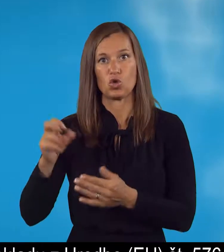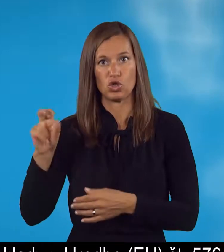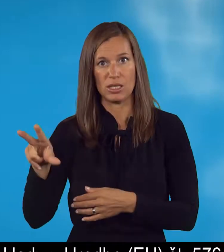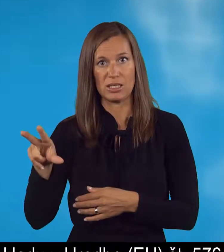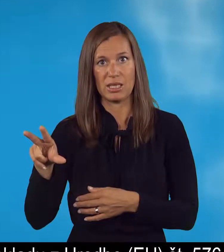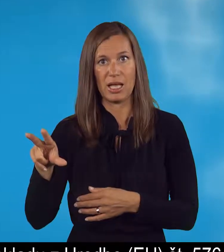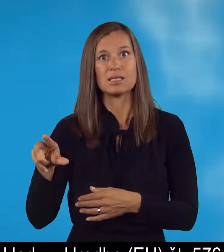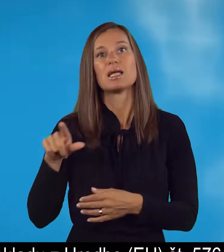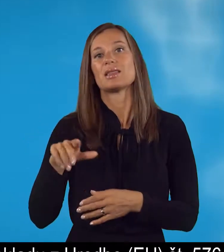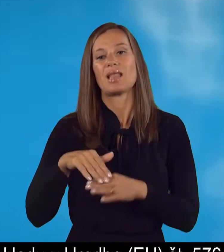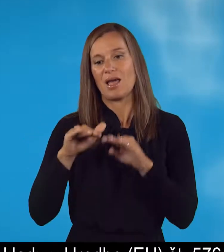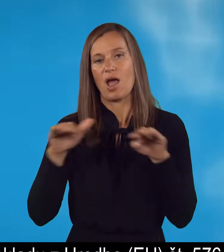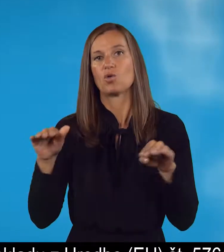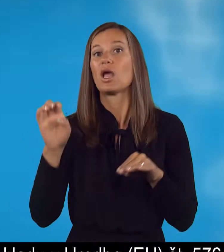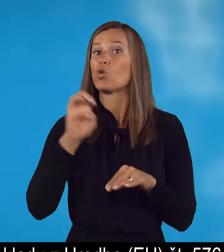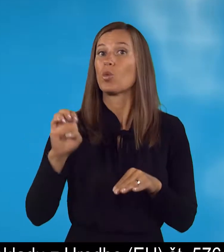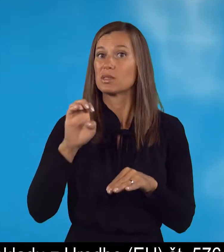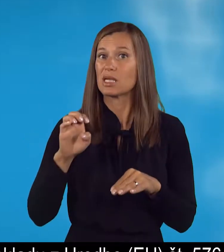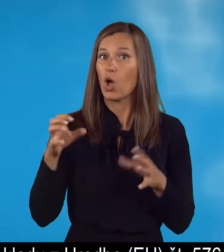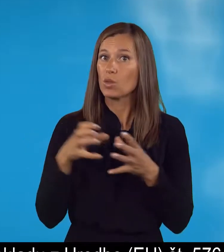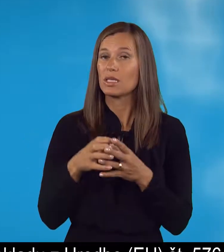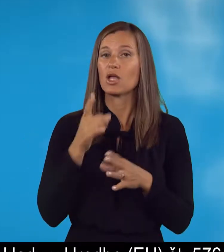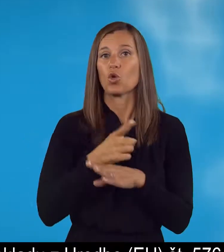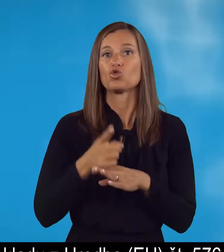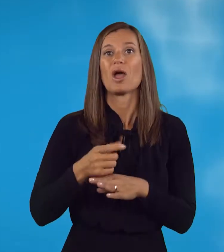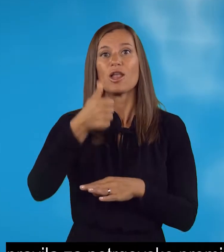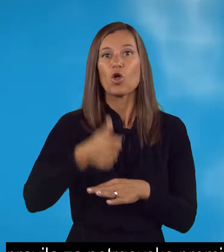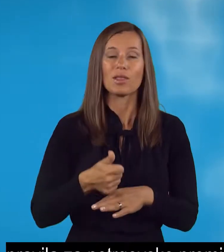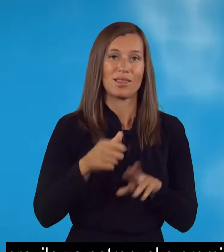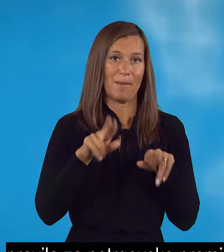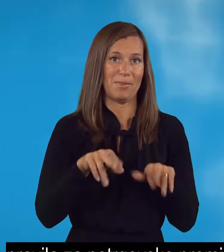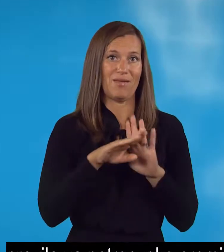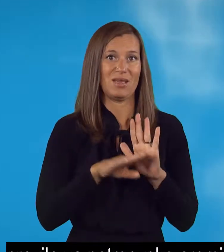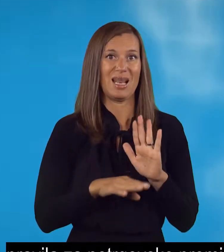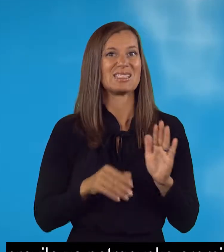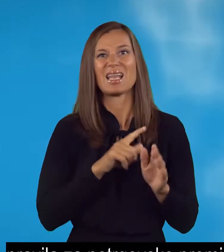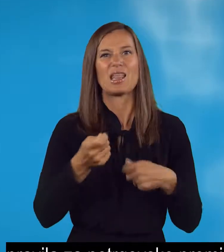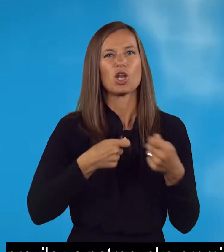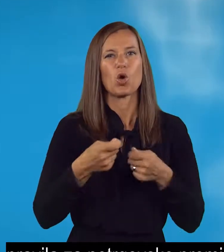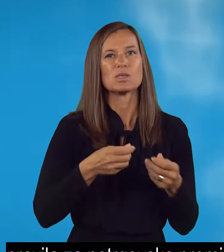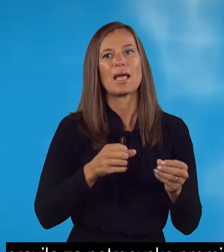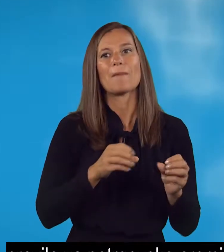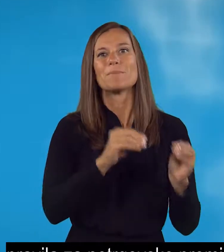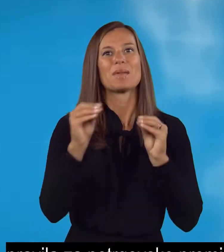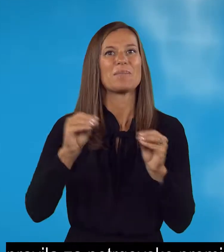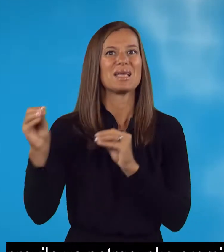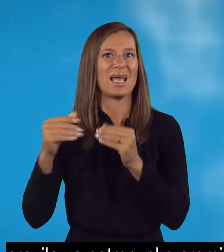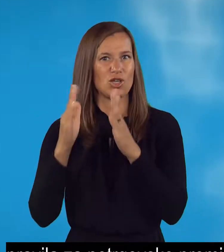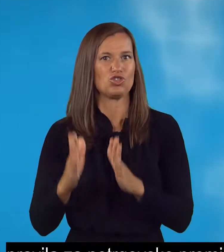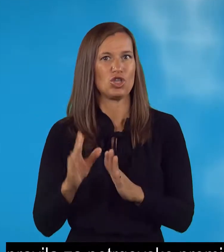576/2013, ki na ravni Evropske unije določa enotna pravila za netrgovske premike hišnih živali, se